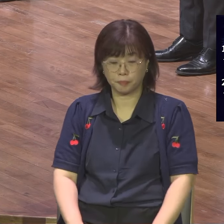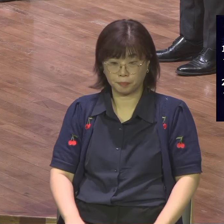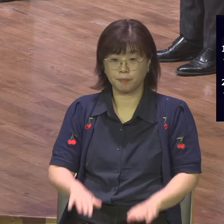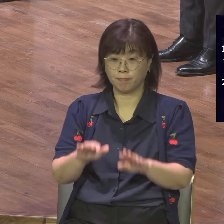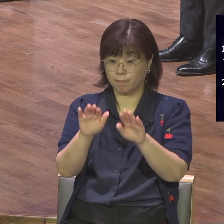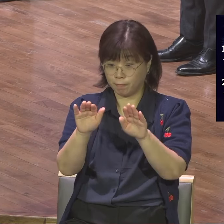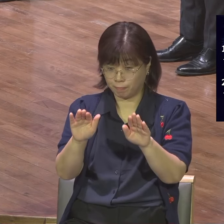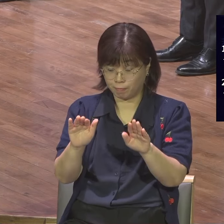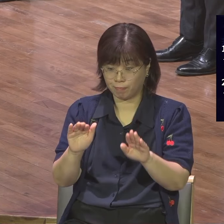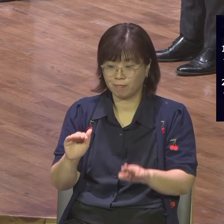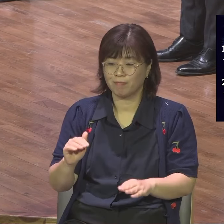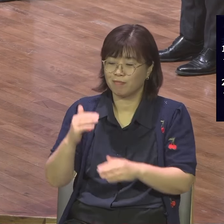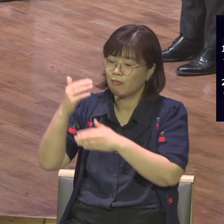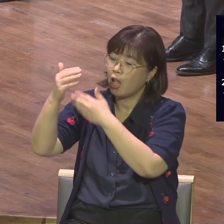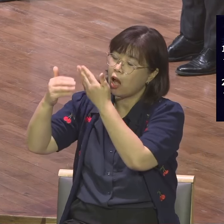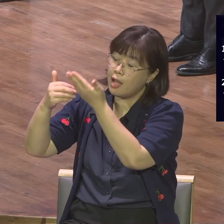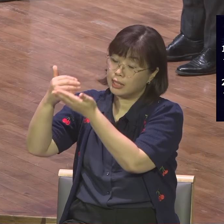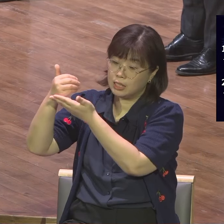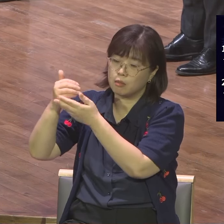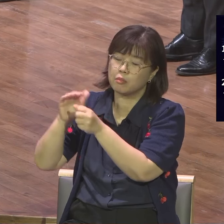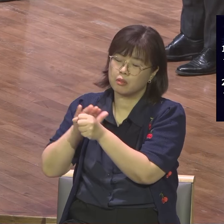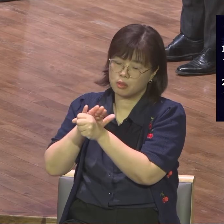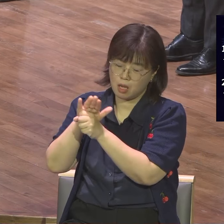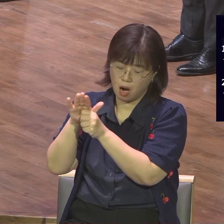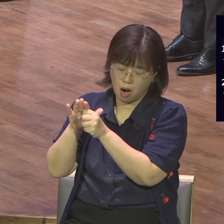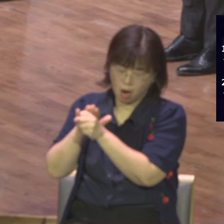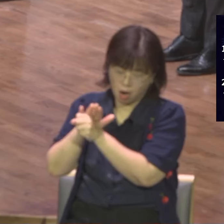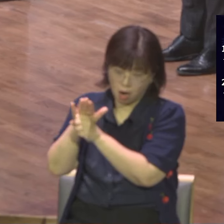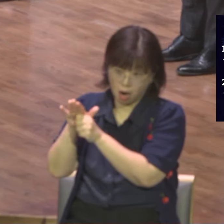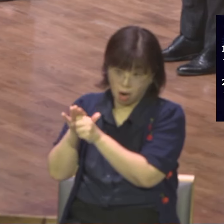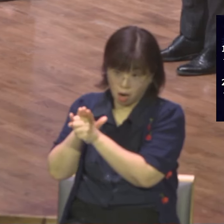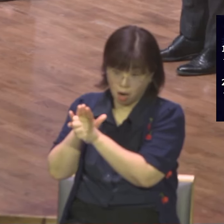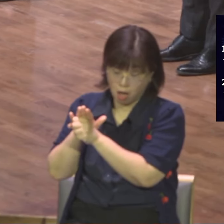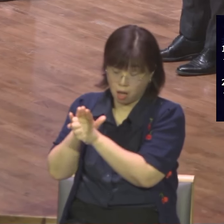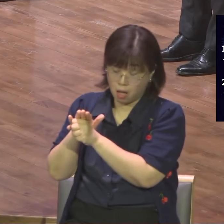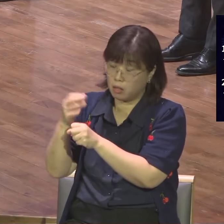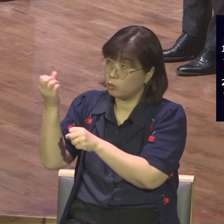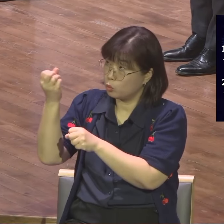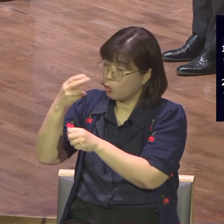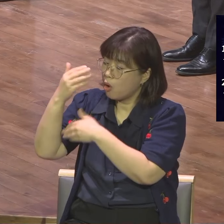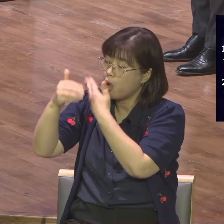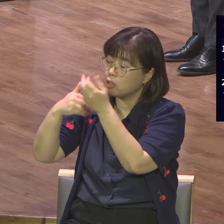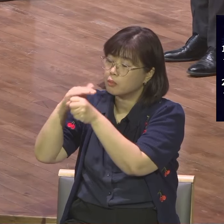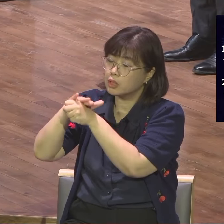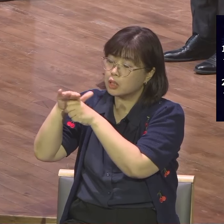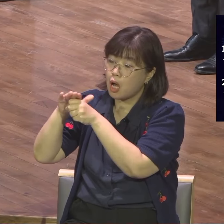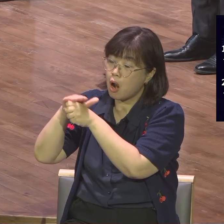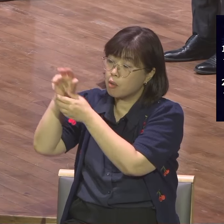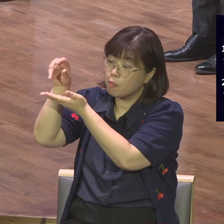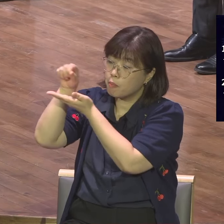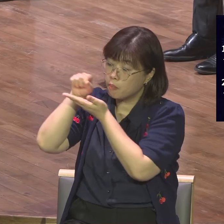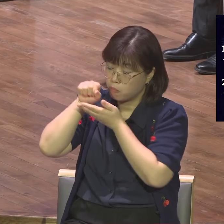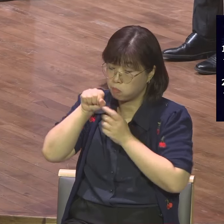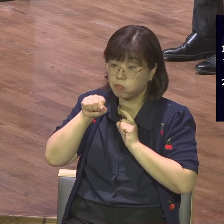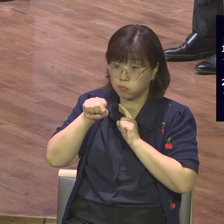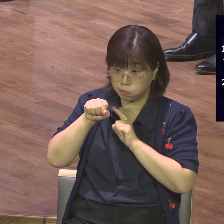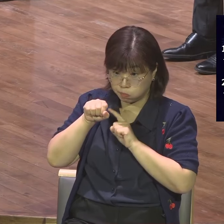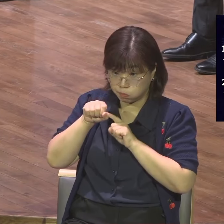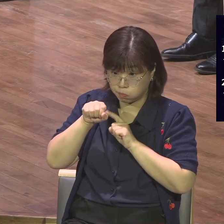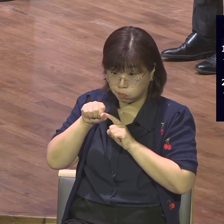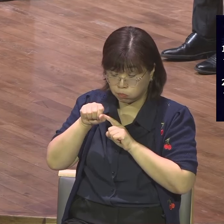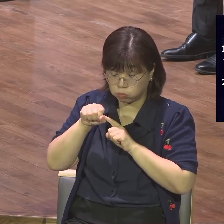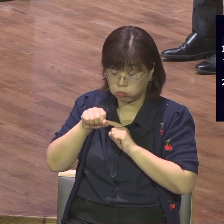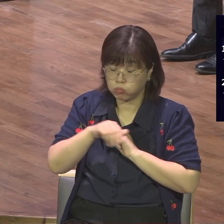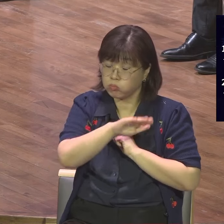우리가 하나님을 사랑하고 이 예수 그리스도의 사랑을 받은 자들이기 때문에 우리에게 남은 것은 계속해서